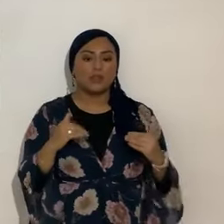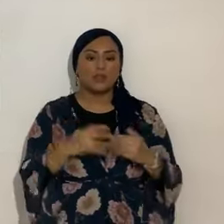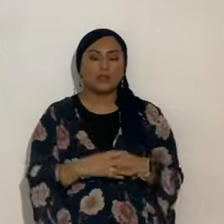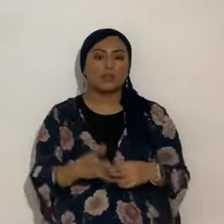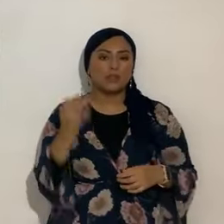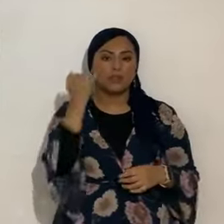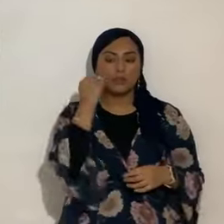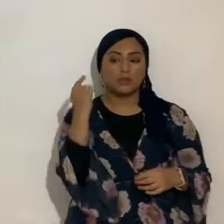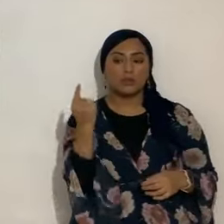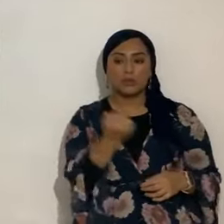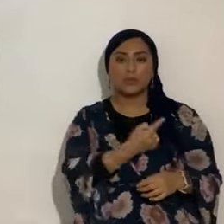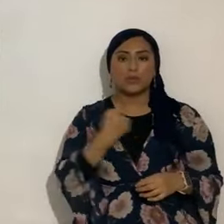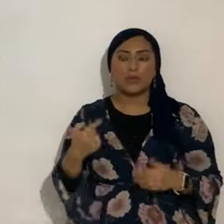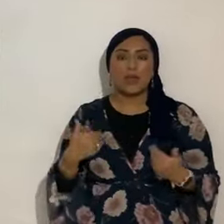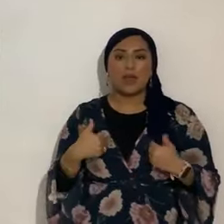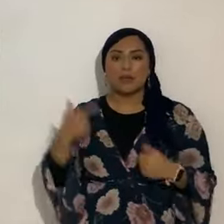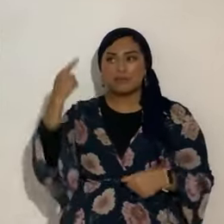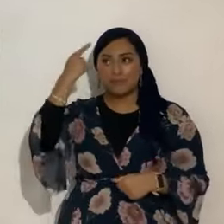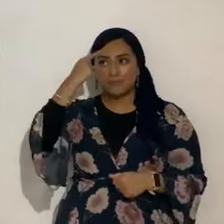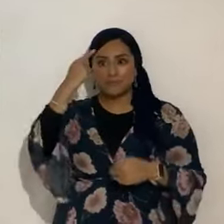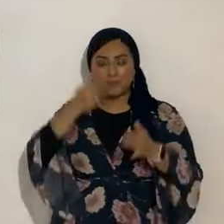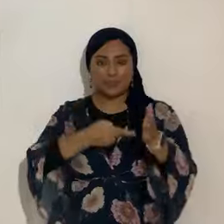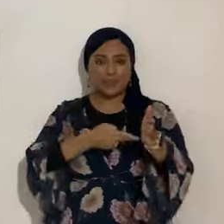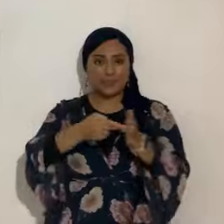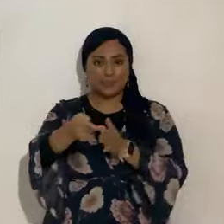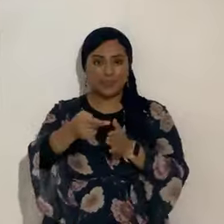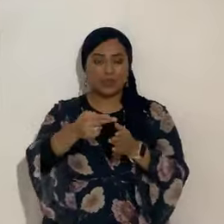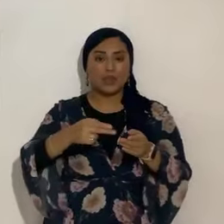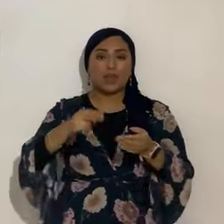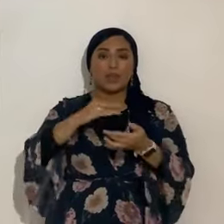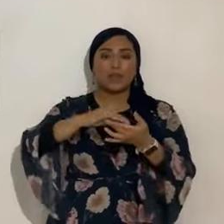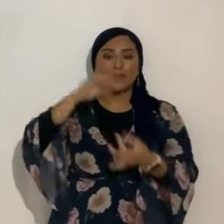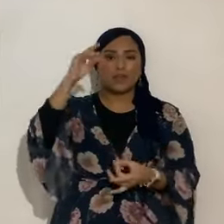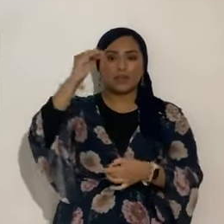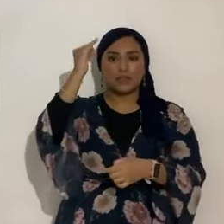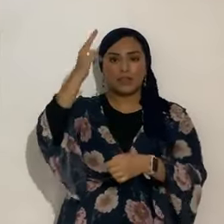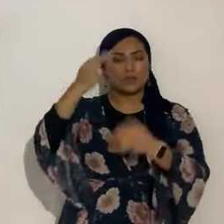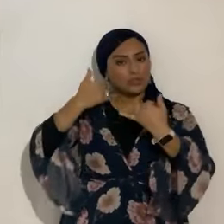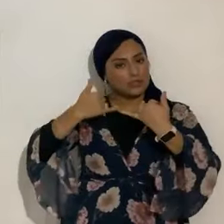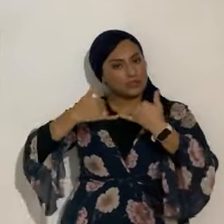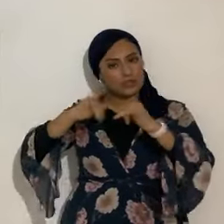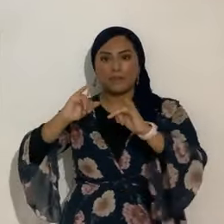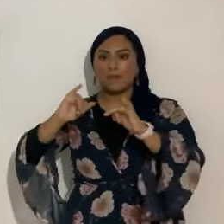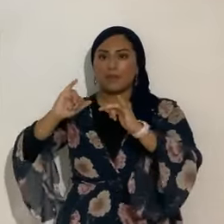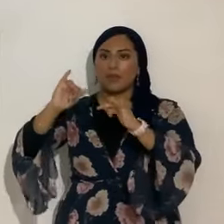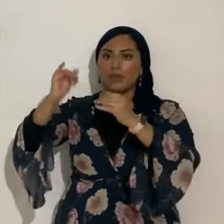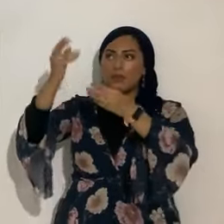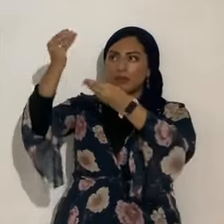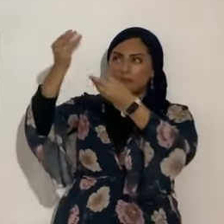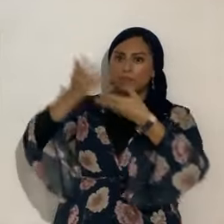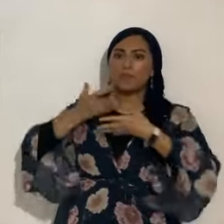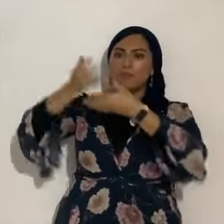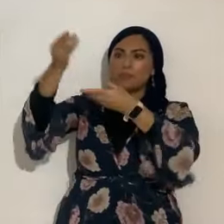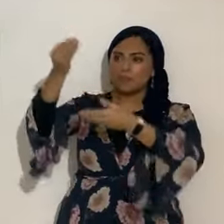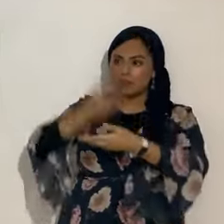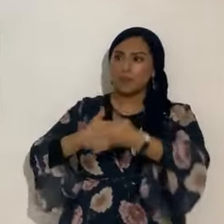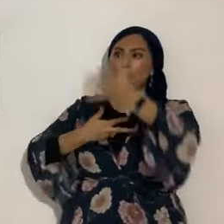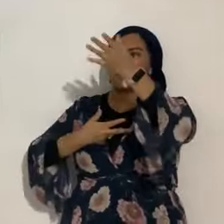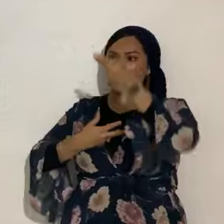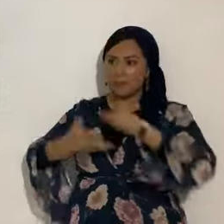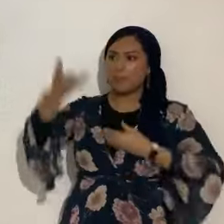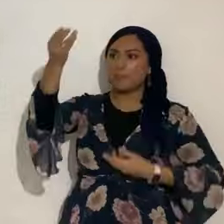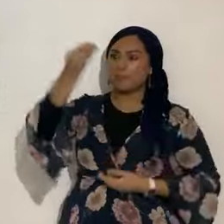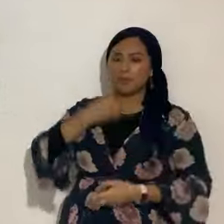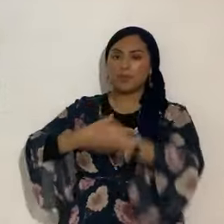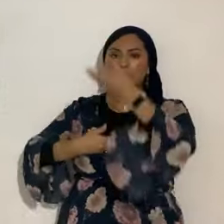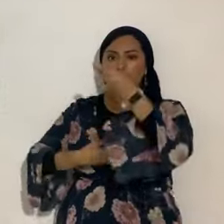Si nosotros tenemos una mentalidad recta, el Espíritu de Yahweh nos sigue hablando, ¿sí? Él nos sigue hablando,